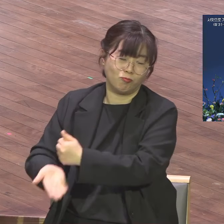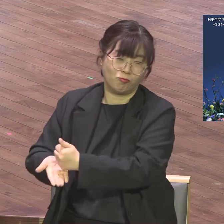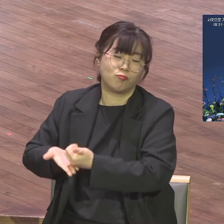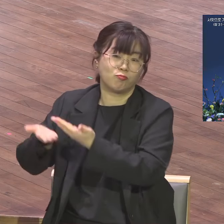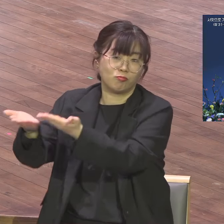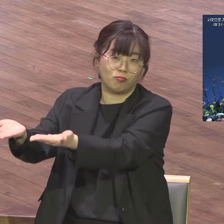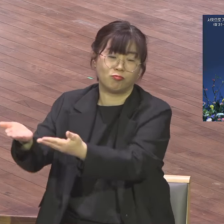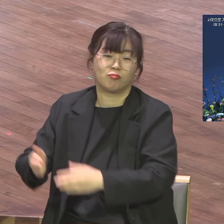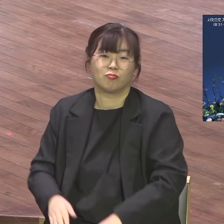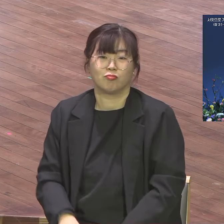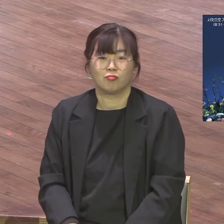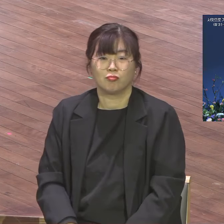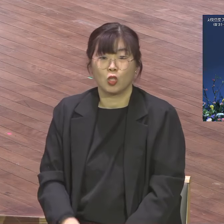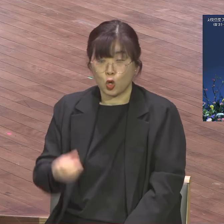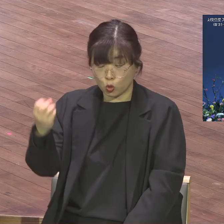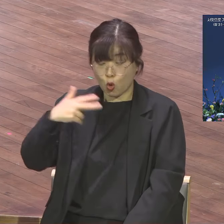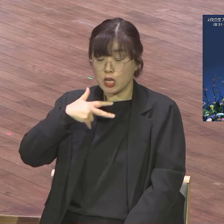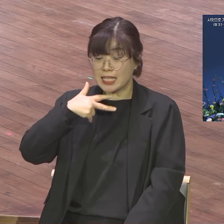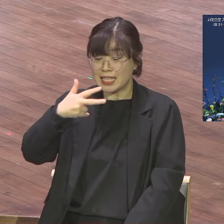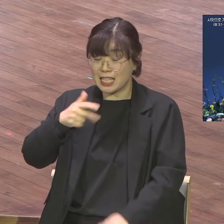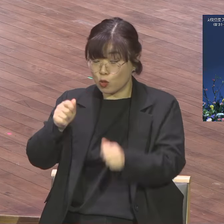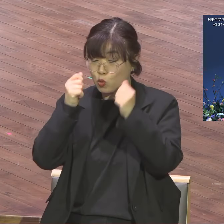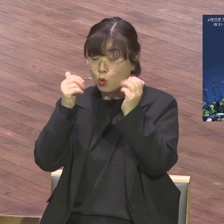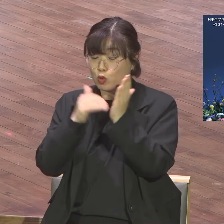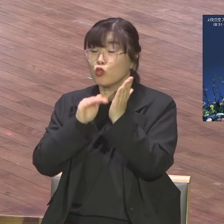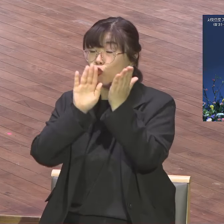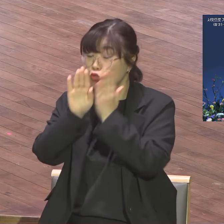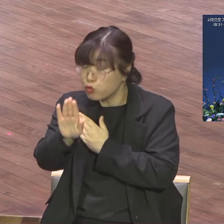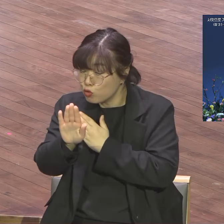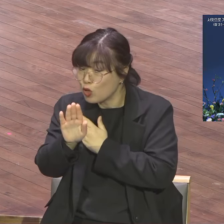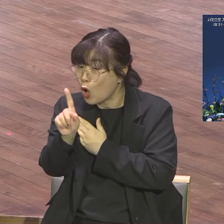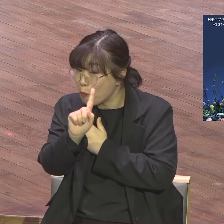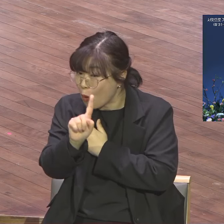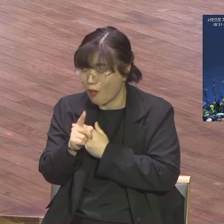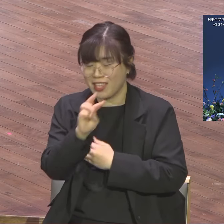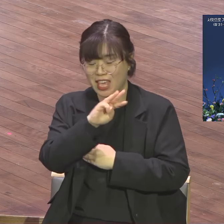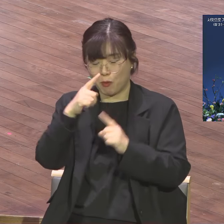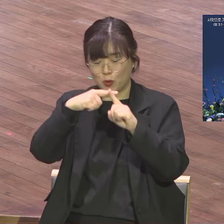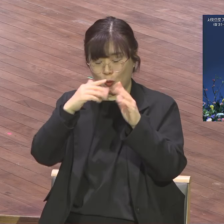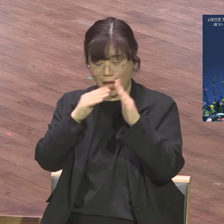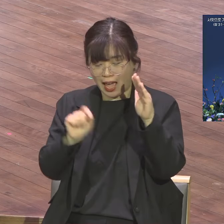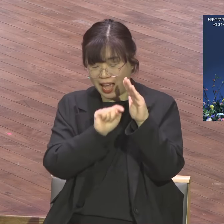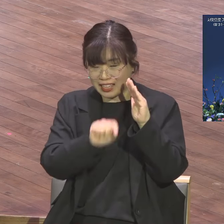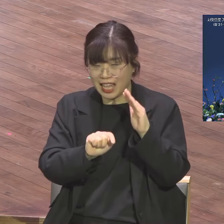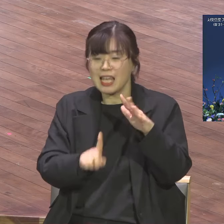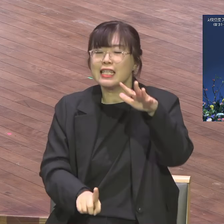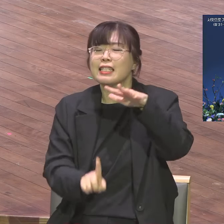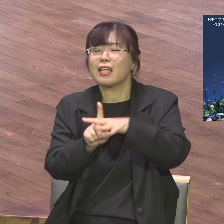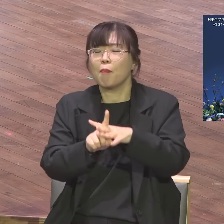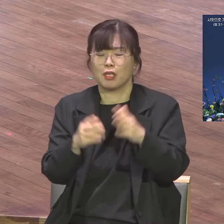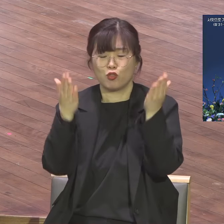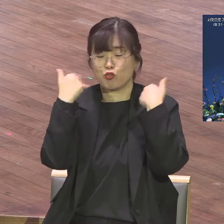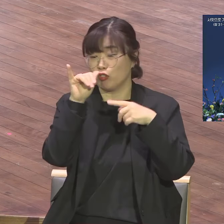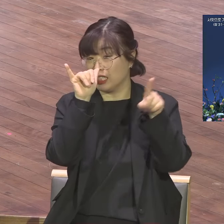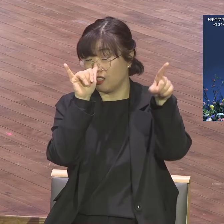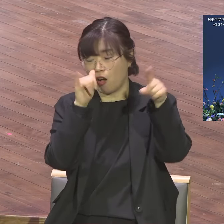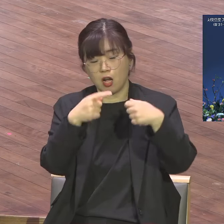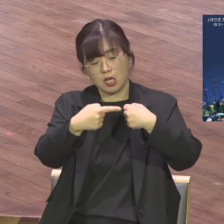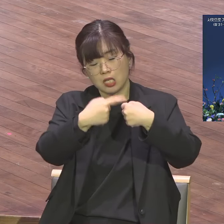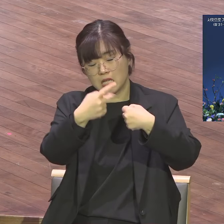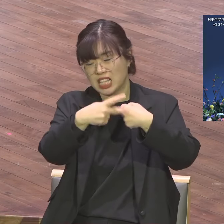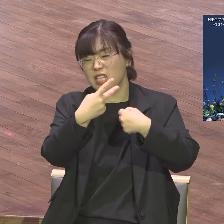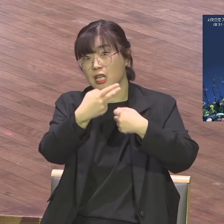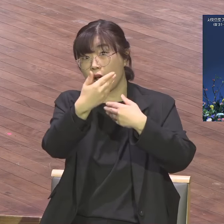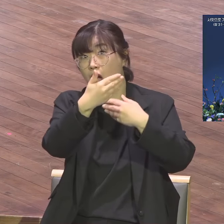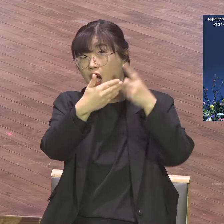초등학교에 있습니다. 예원 서밋스쿨. 그러니까 초등학교 지금 이제 작년에 시작했기